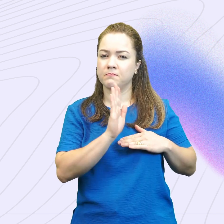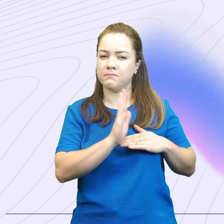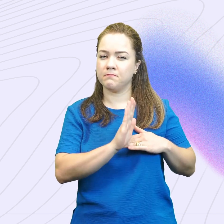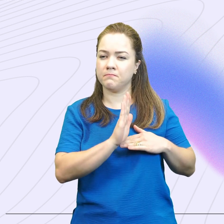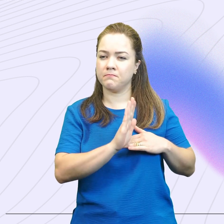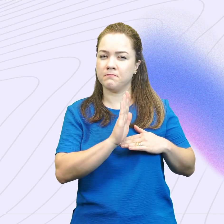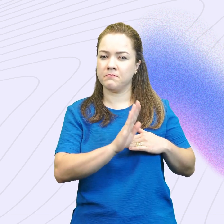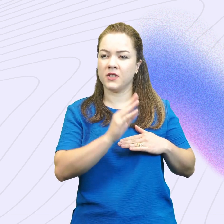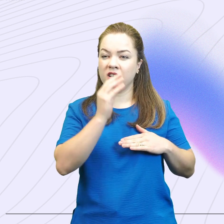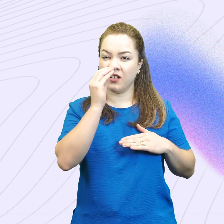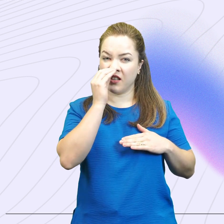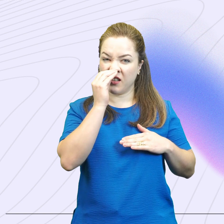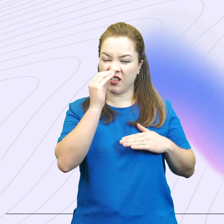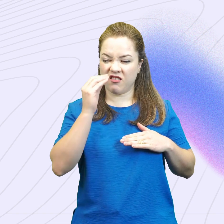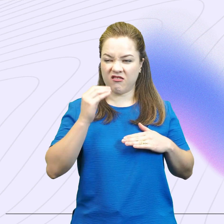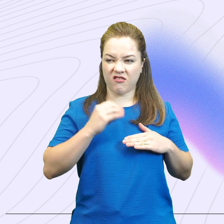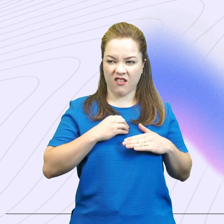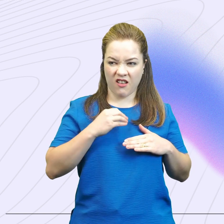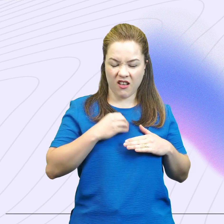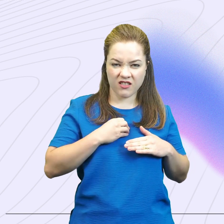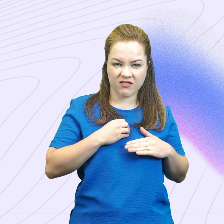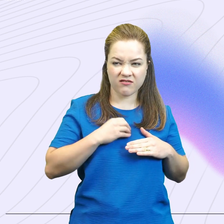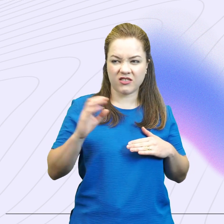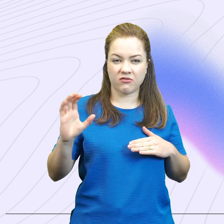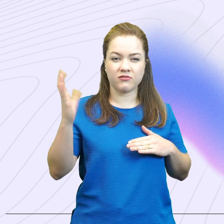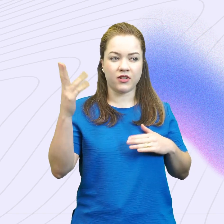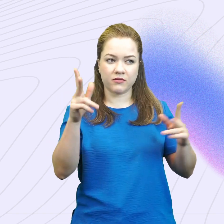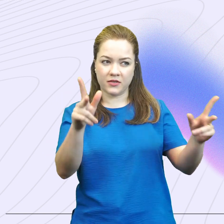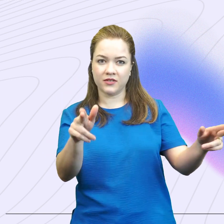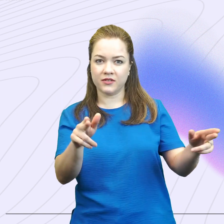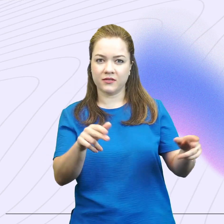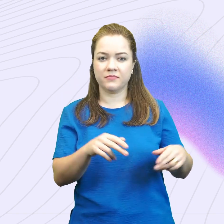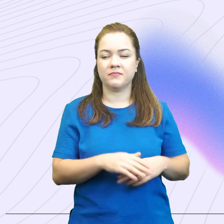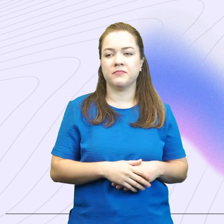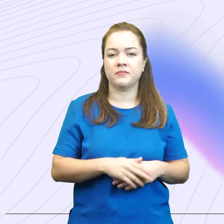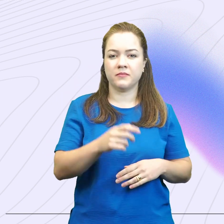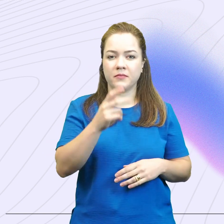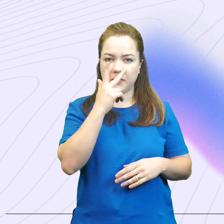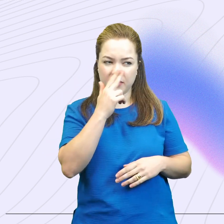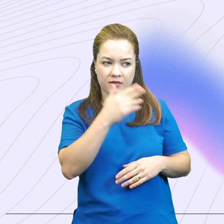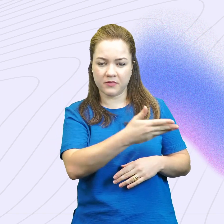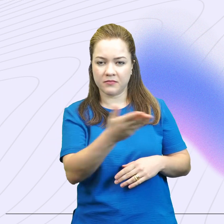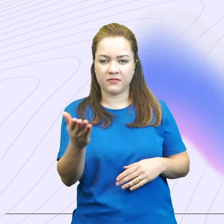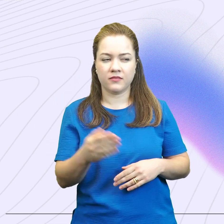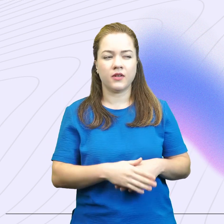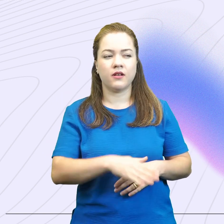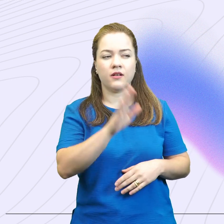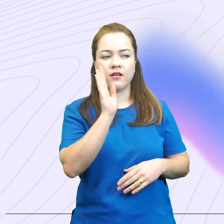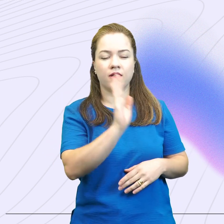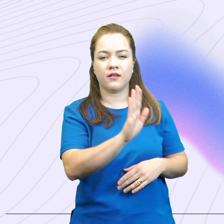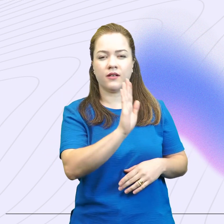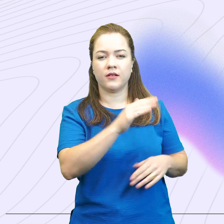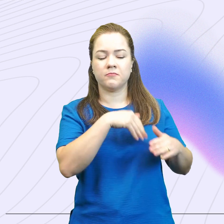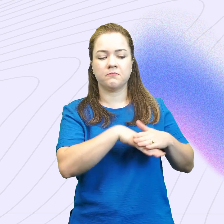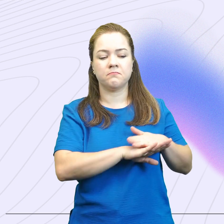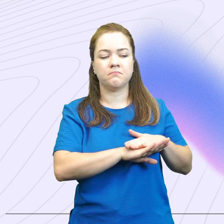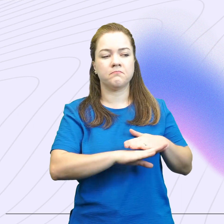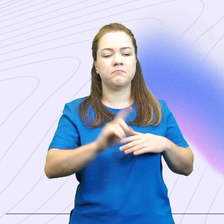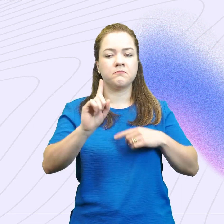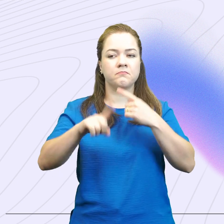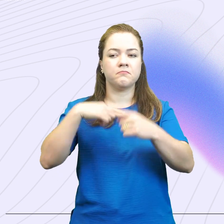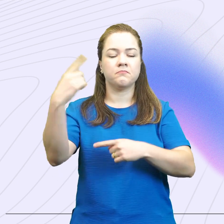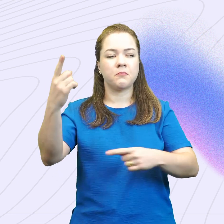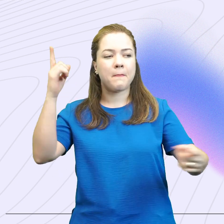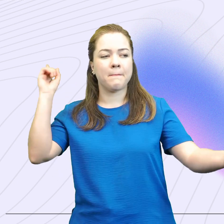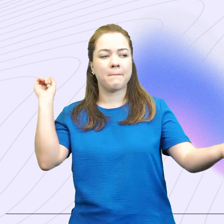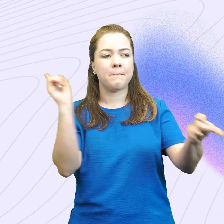repente quando você é ignorado, quando acontece uma situação parecida, você guarda aquilo lá e fala, na primeira oportunidade eu